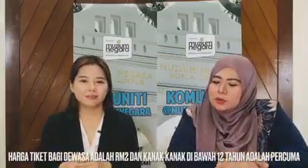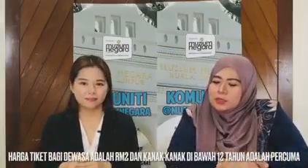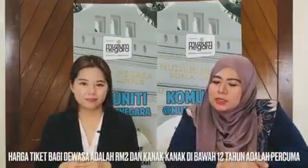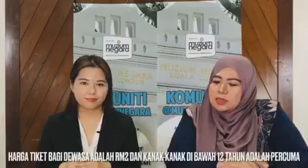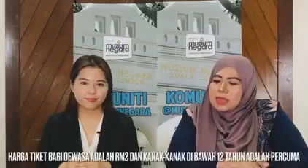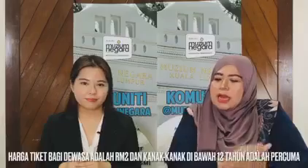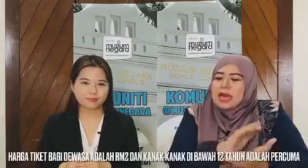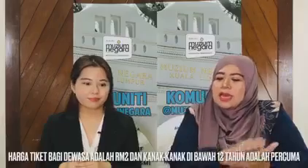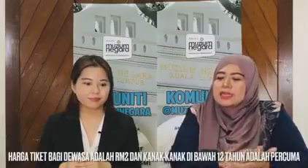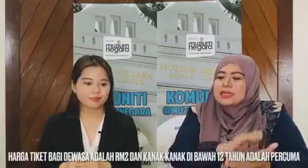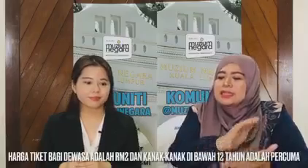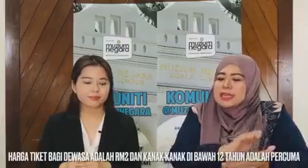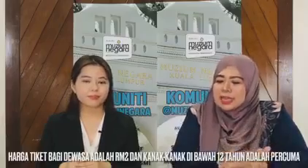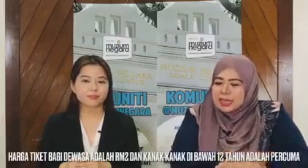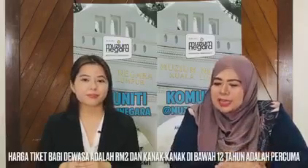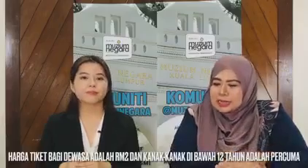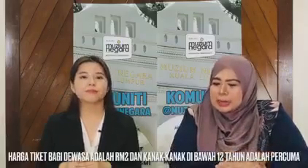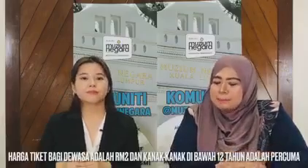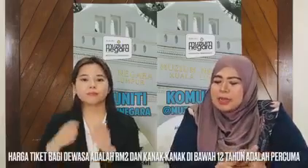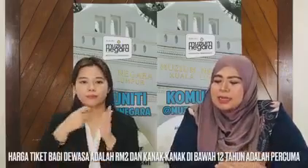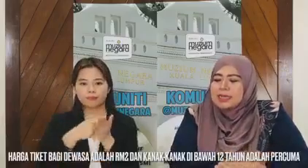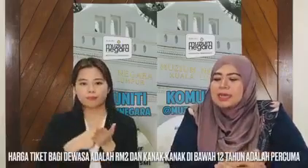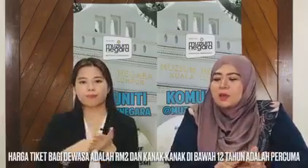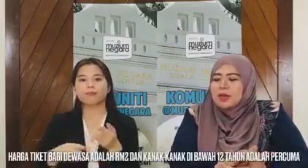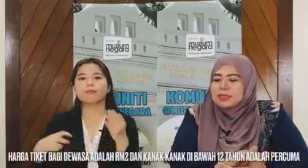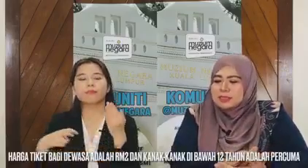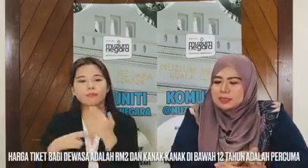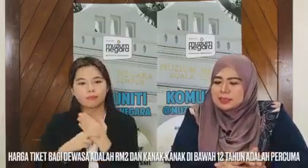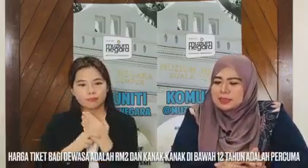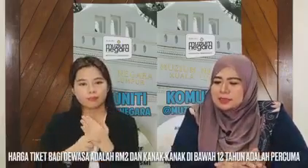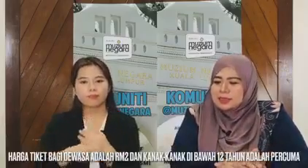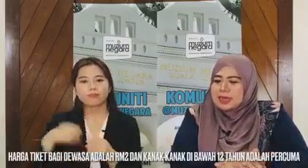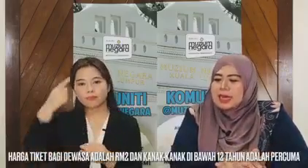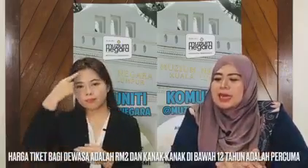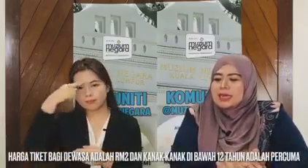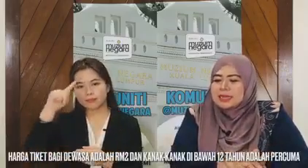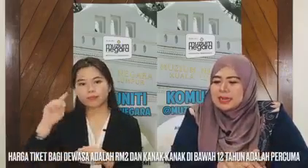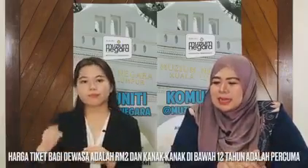seterusnya. Harga tiket bagi dewasa adalah